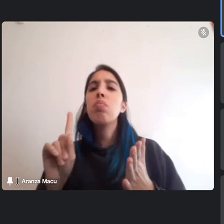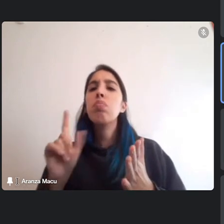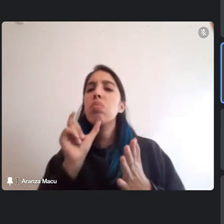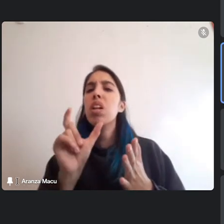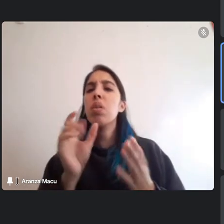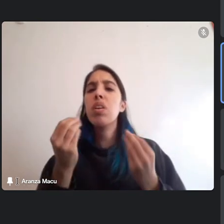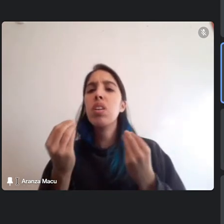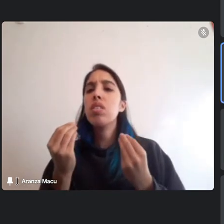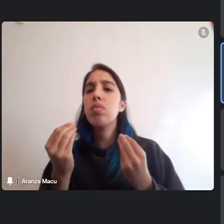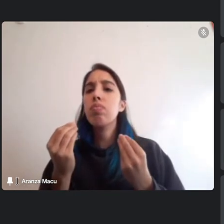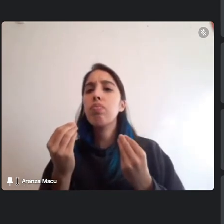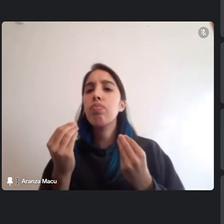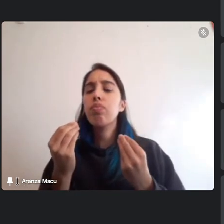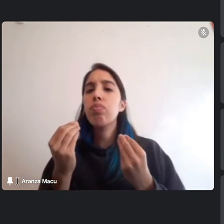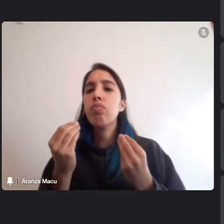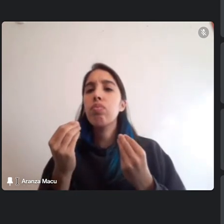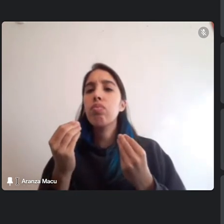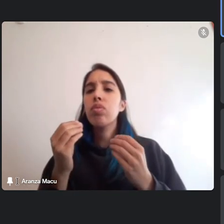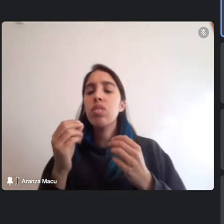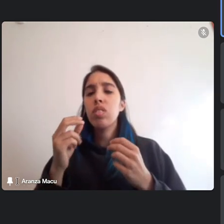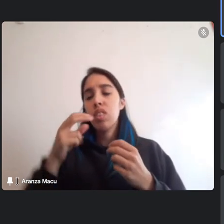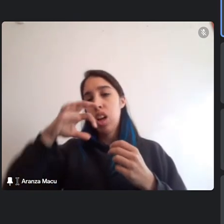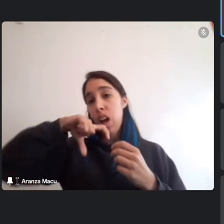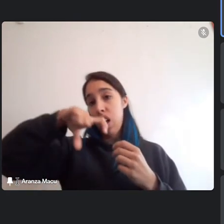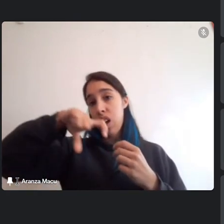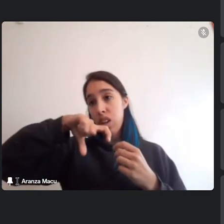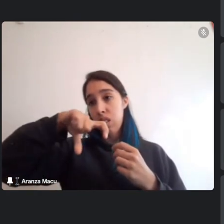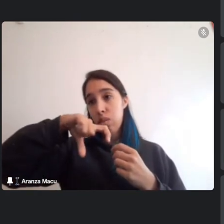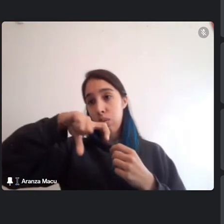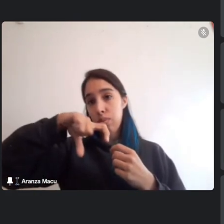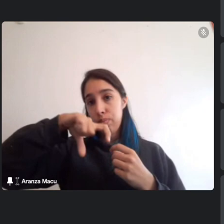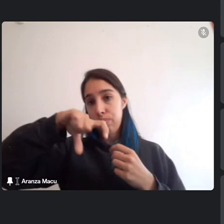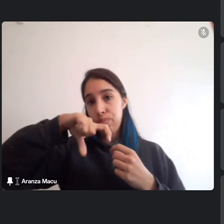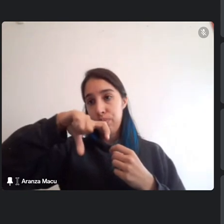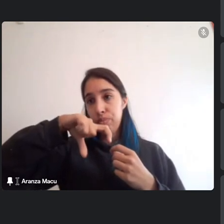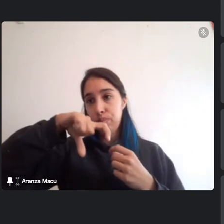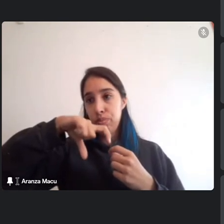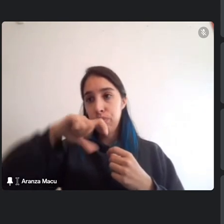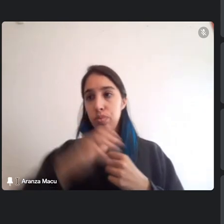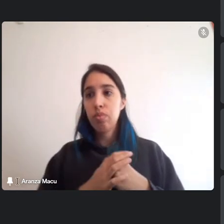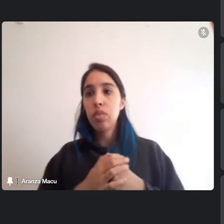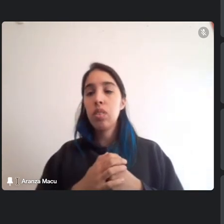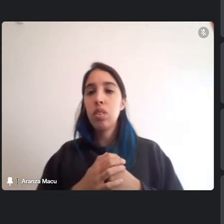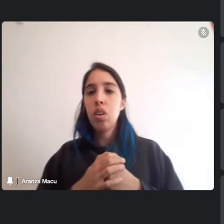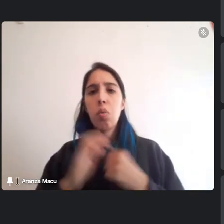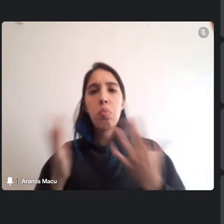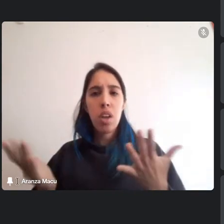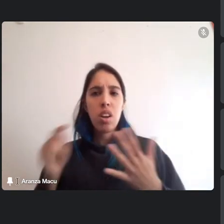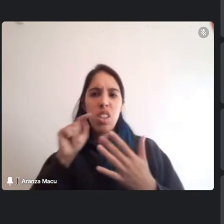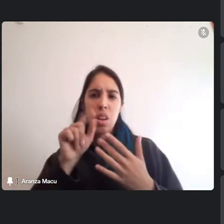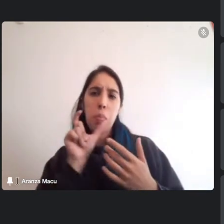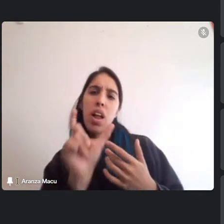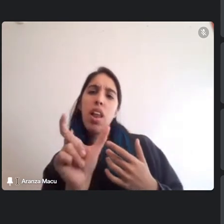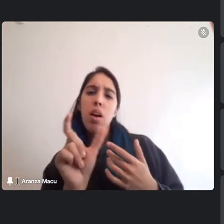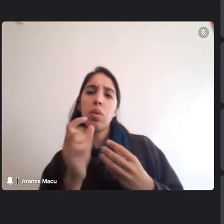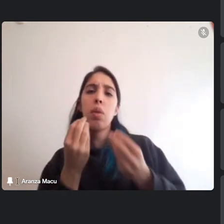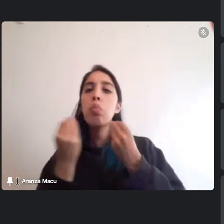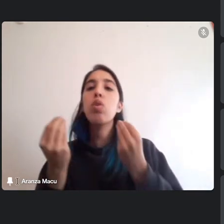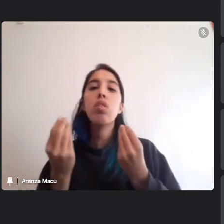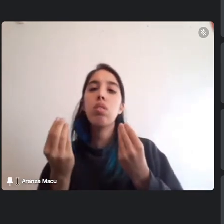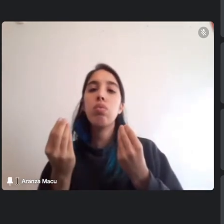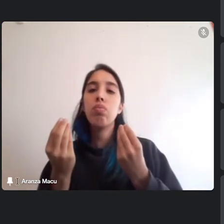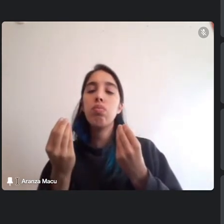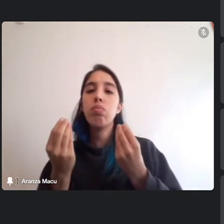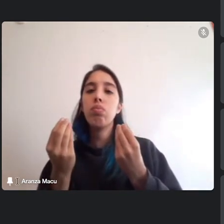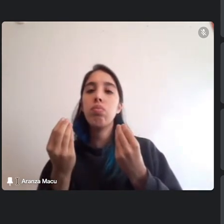Adjetivo. Bien, porque tiene un sufijo. Por otro lado, ¿por qué puse esta palabra? Porque esta palabra muchas